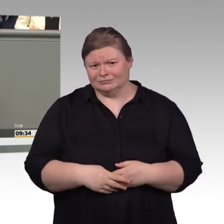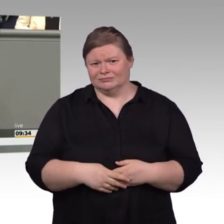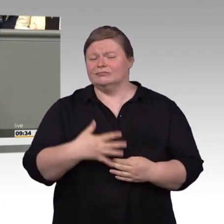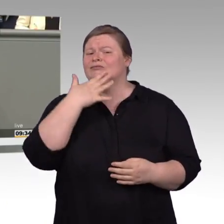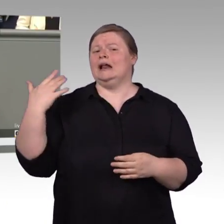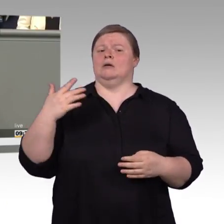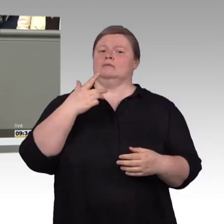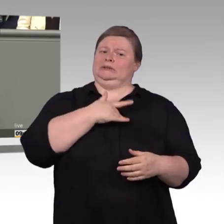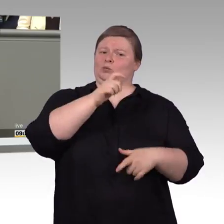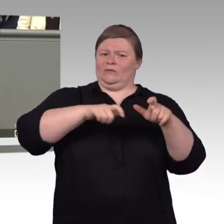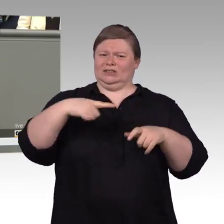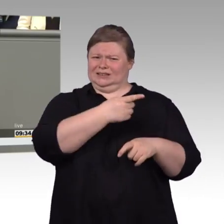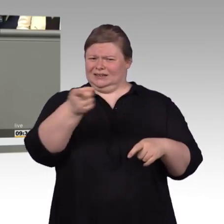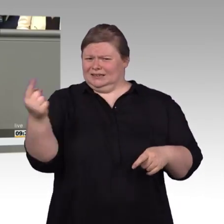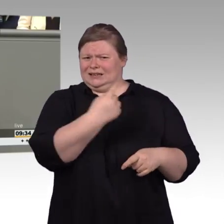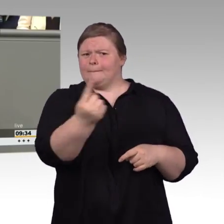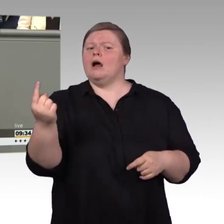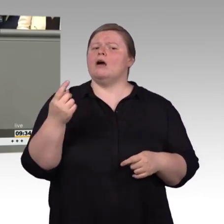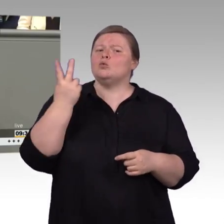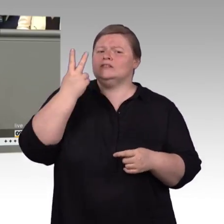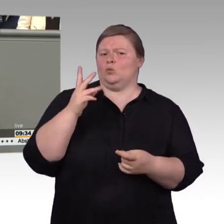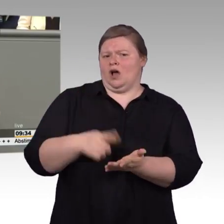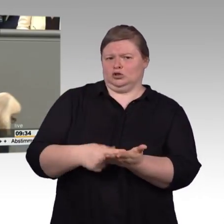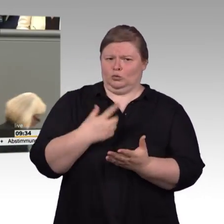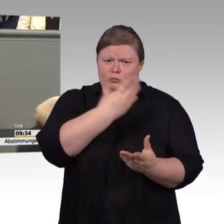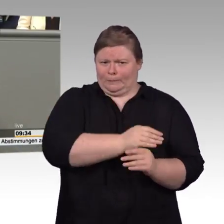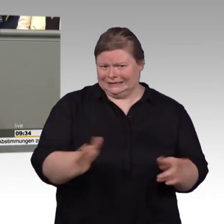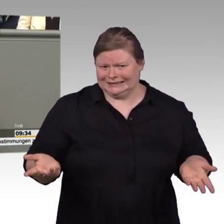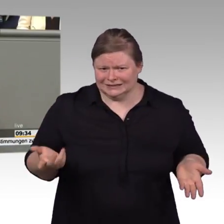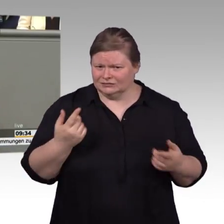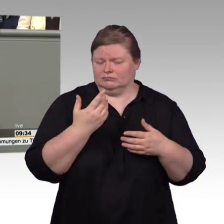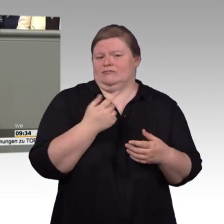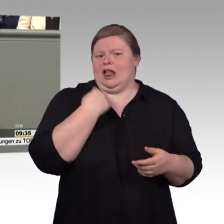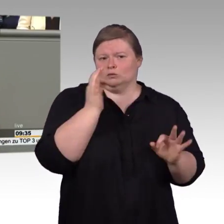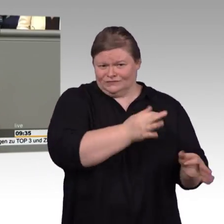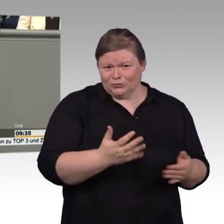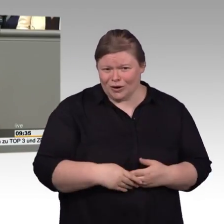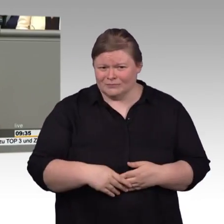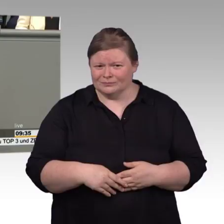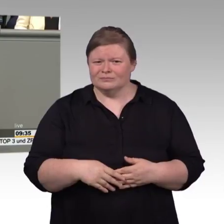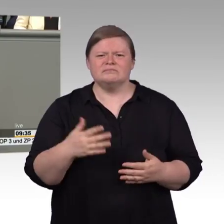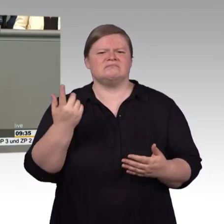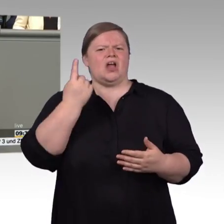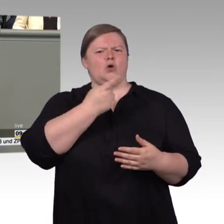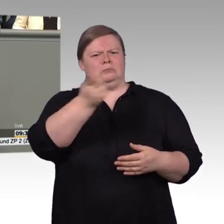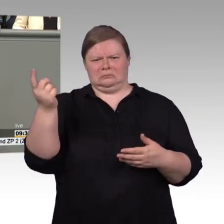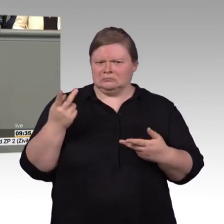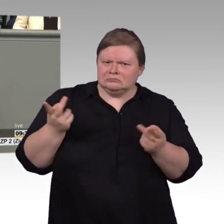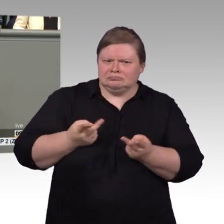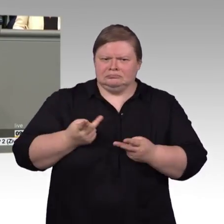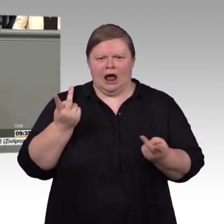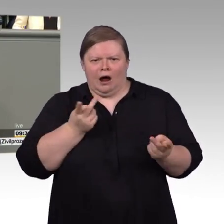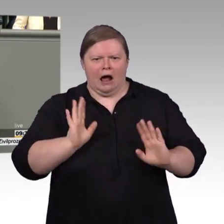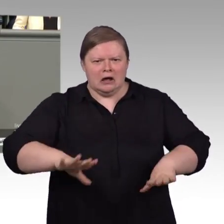eben nicht nur etwas feststellen zu lassen. So wie es jetzt ist, müssen alle Betroffenen nach einer gewonnenen Musterfeststellungsklage noch einmal gesondert